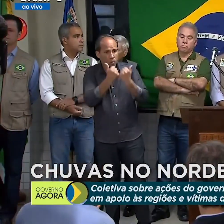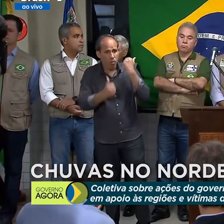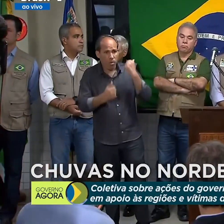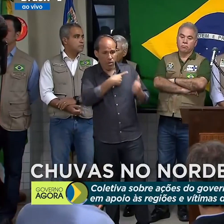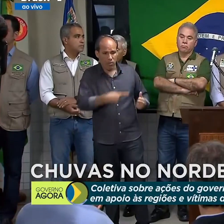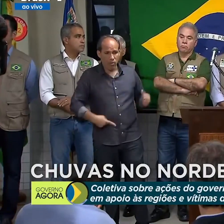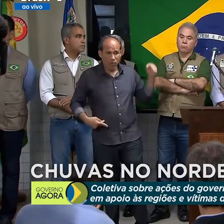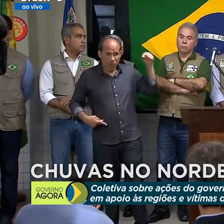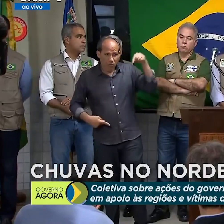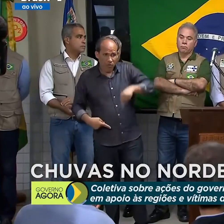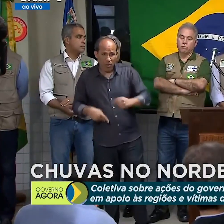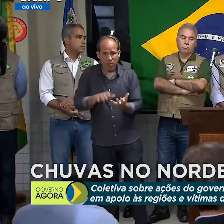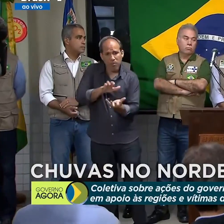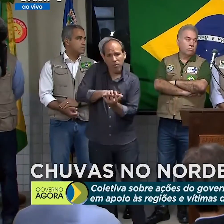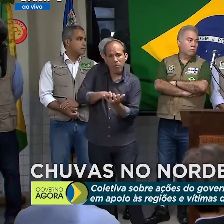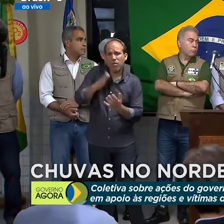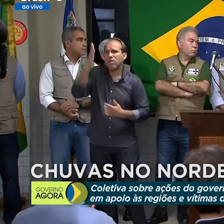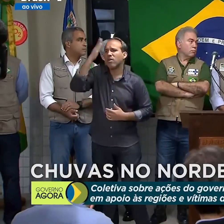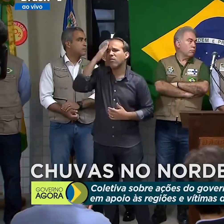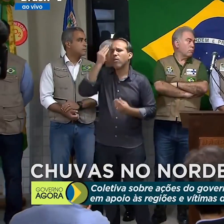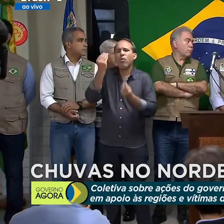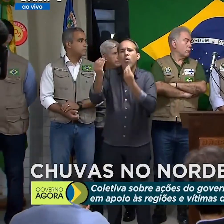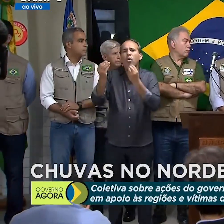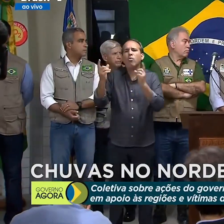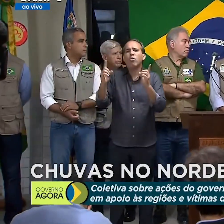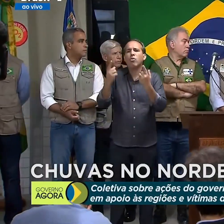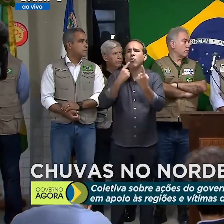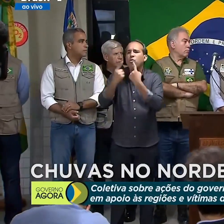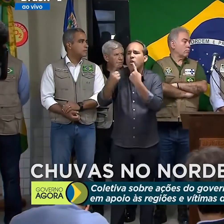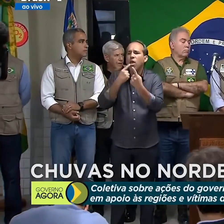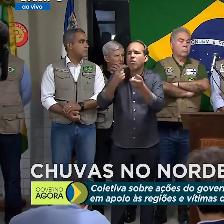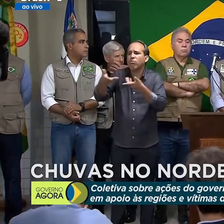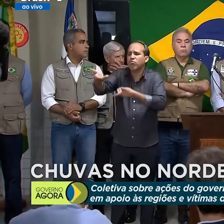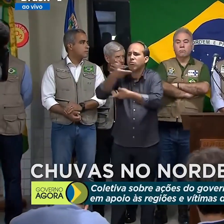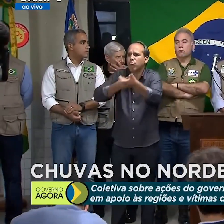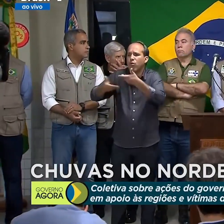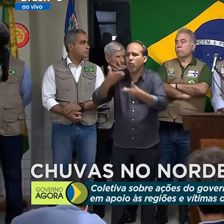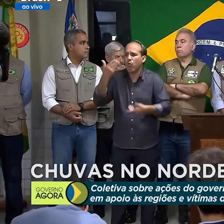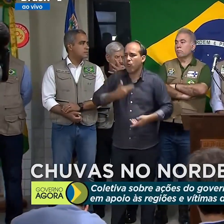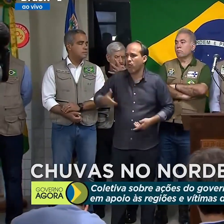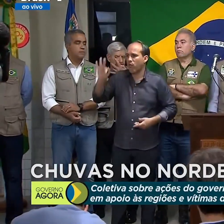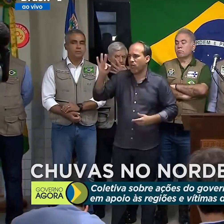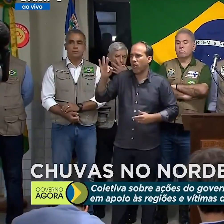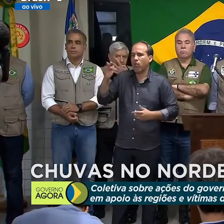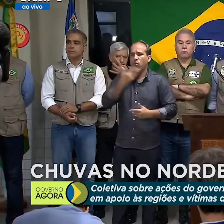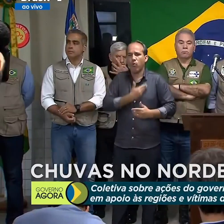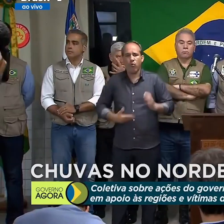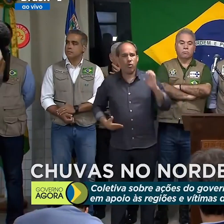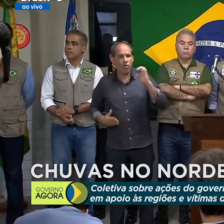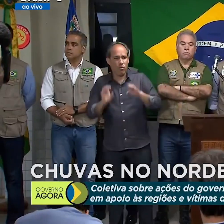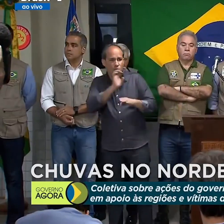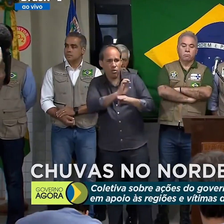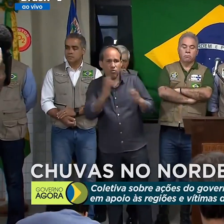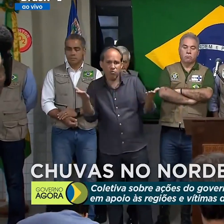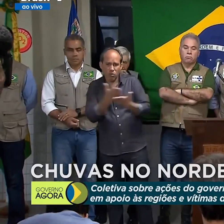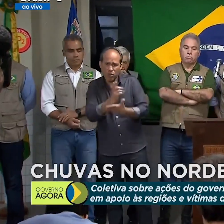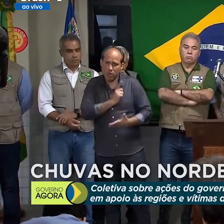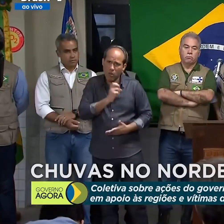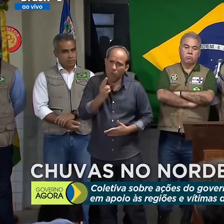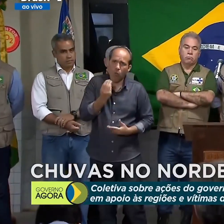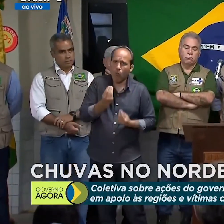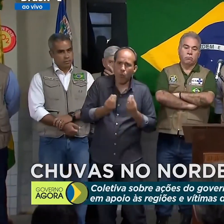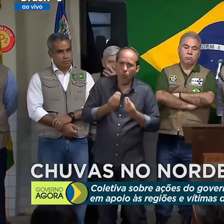para Pernambuco e frente a isso eu queria saber como é que tá o diálogo né do governo federal com o governo do estado para tentar sanar os problemas